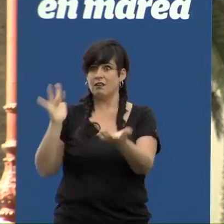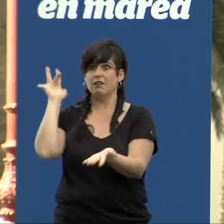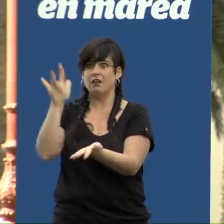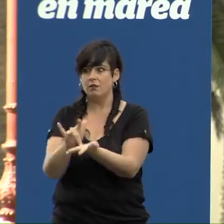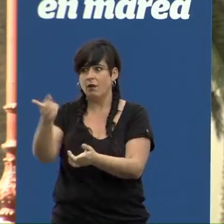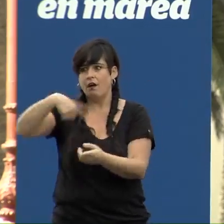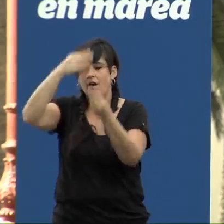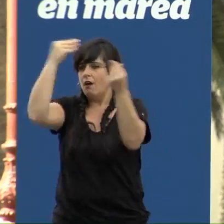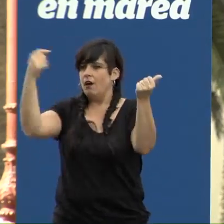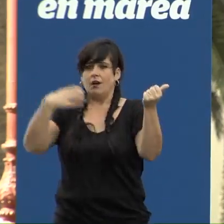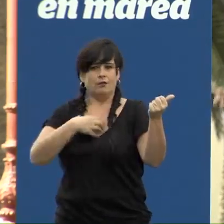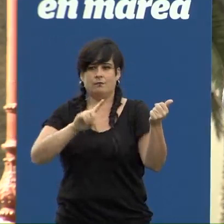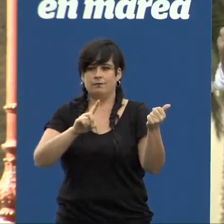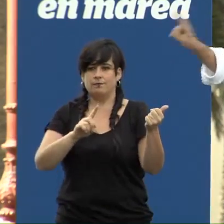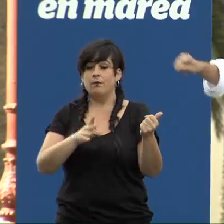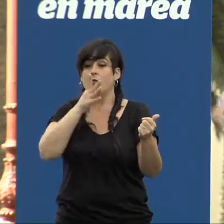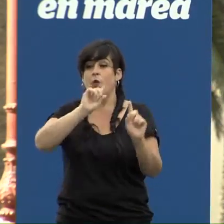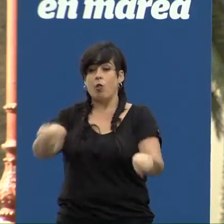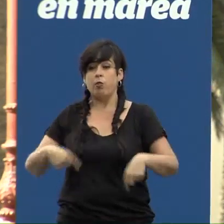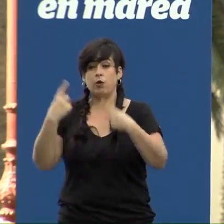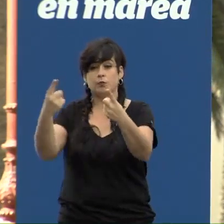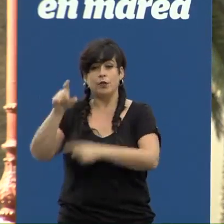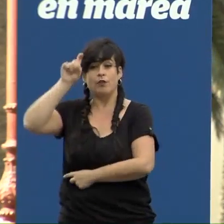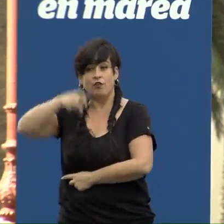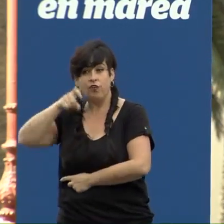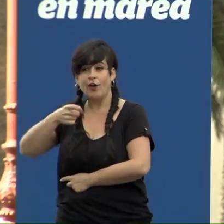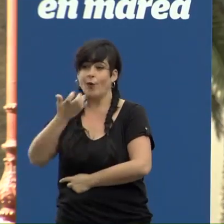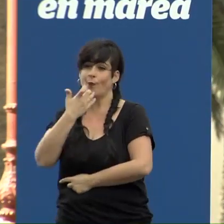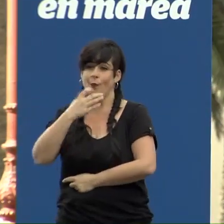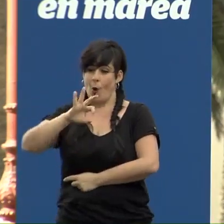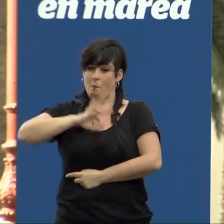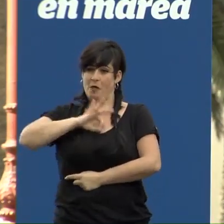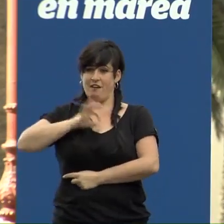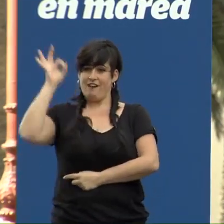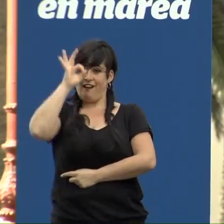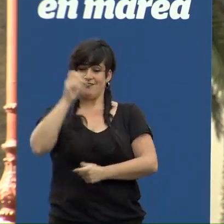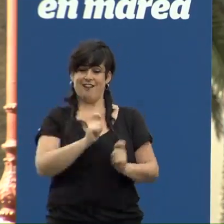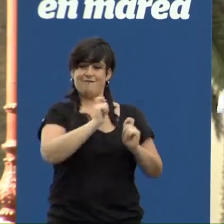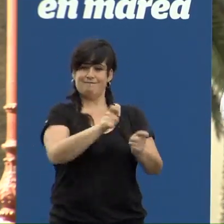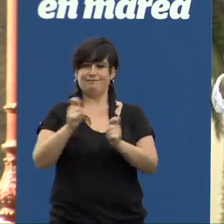que recibir os antidisturbios cando o señor Feijóo entregaba medallas Castelaos. Non